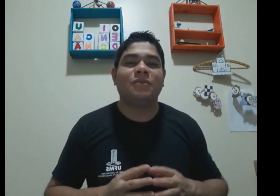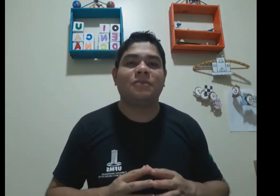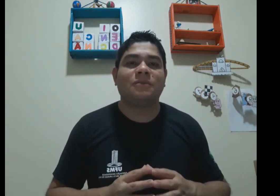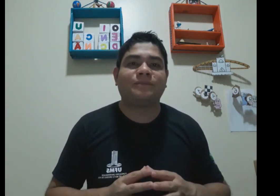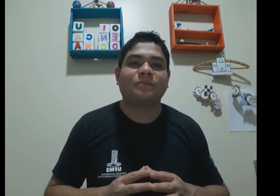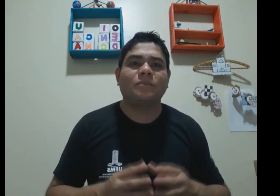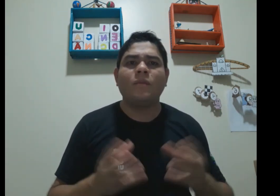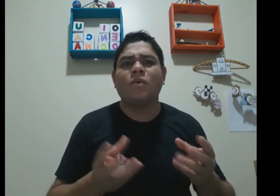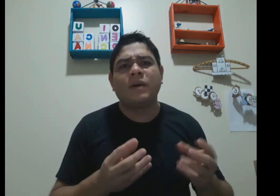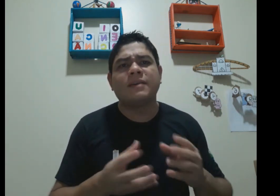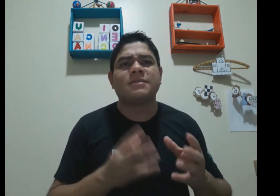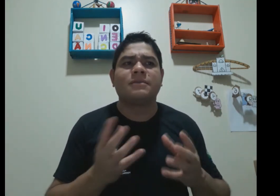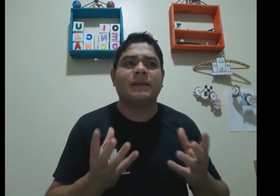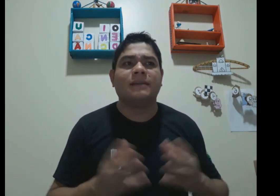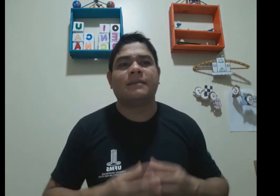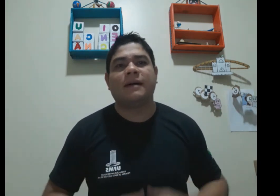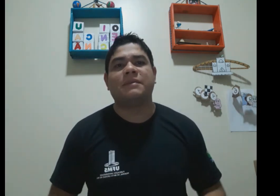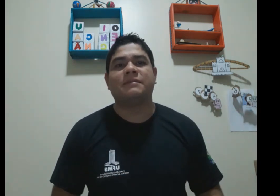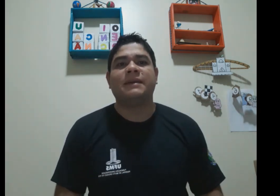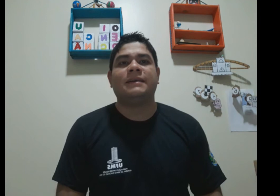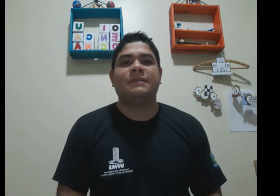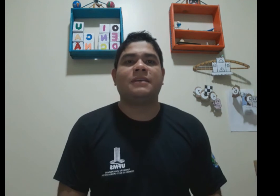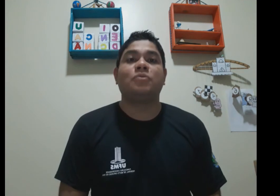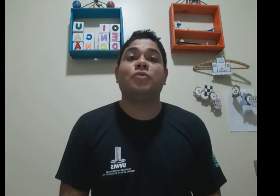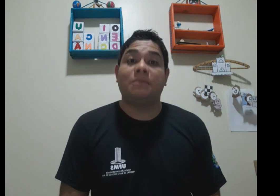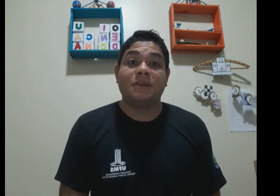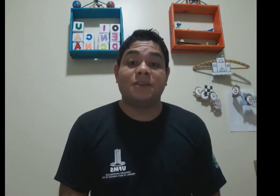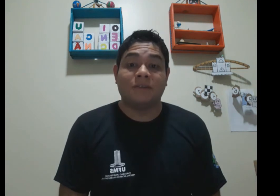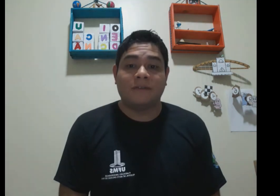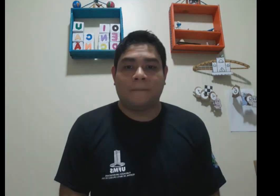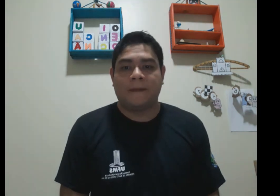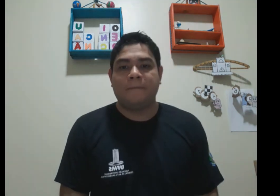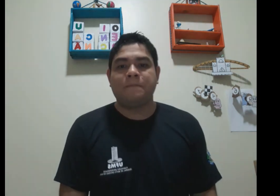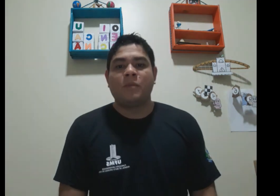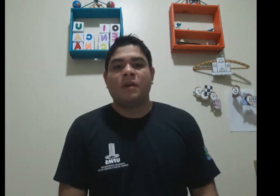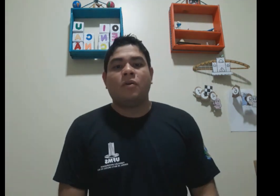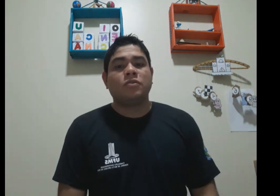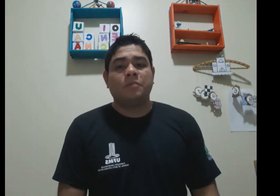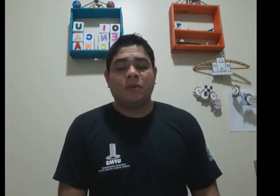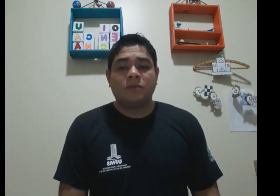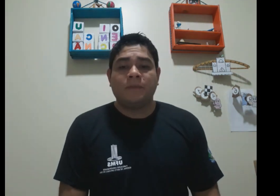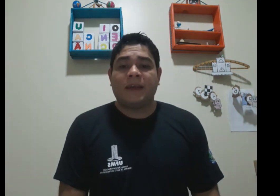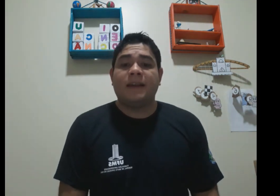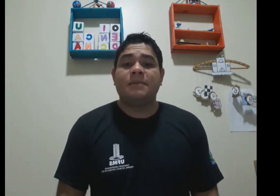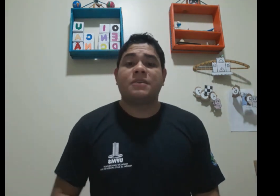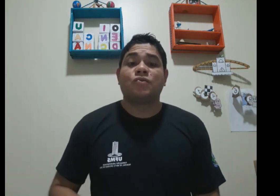muito coeso e ele acaba ficando muito repetitivo, né? Outro ponto é que a Libras usa